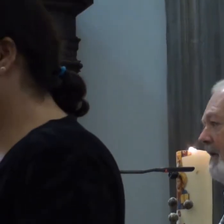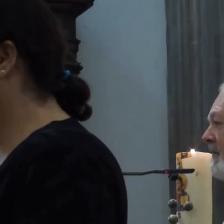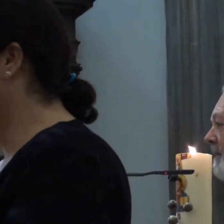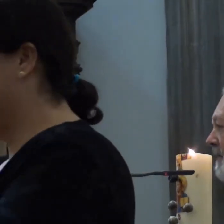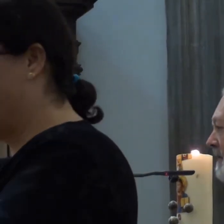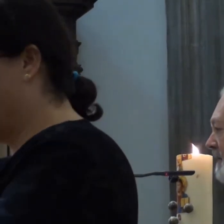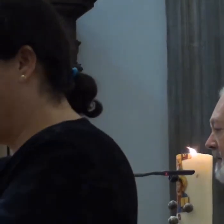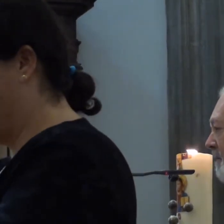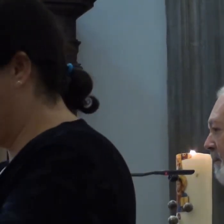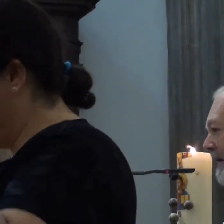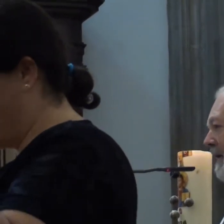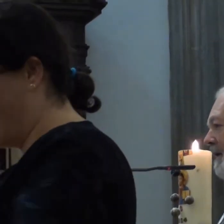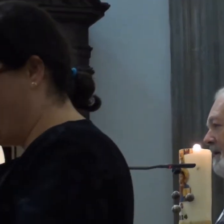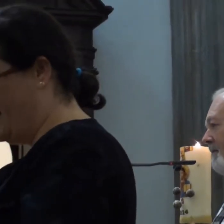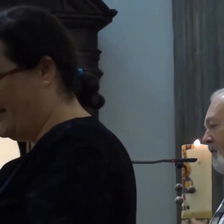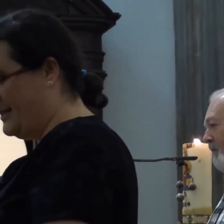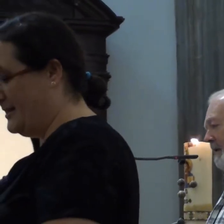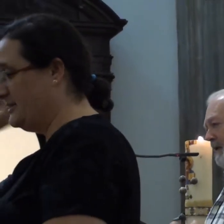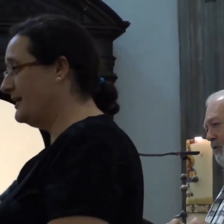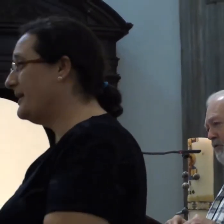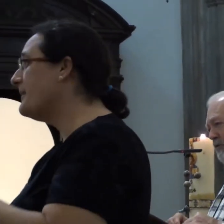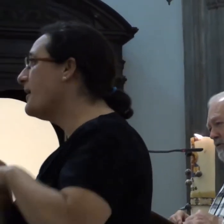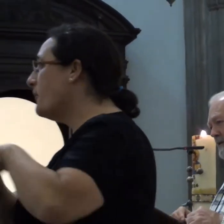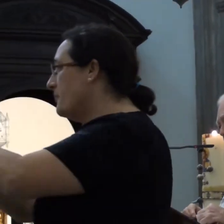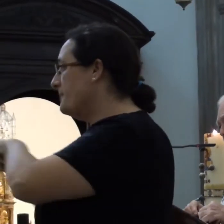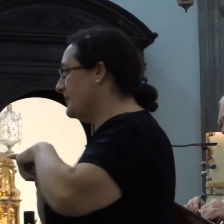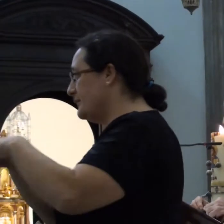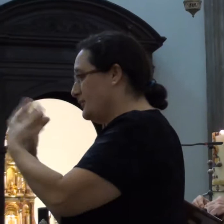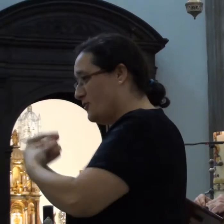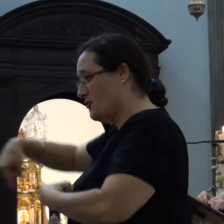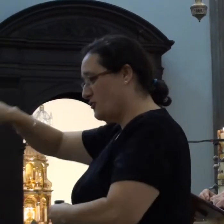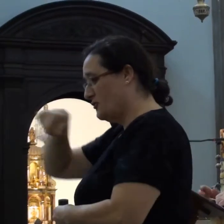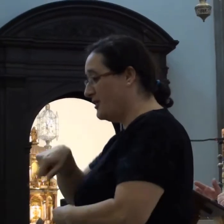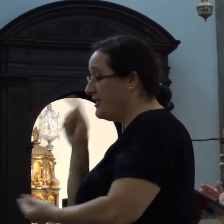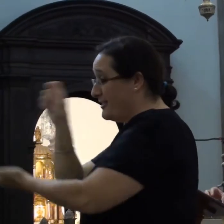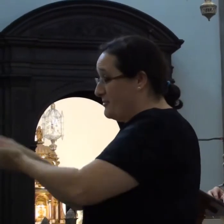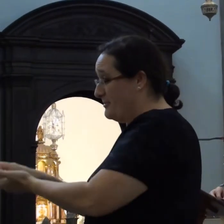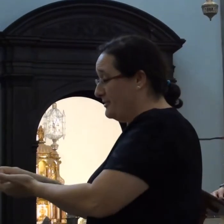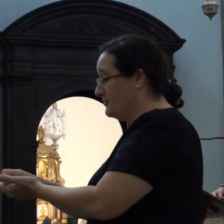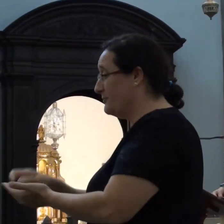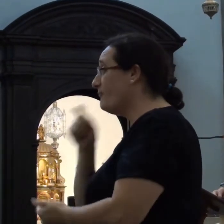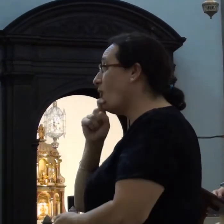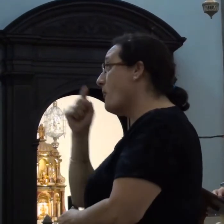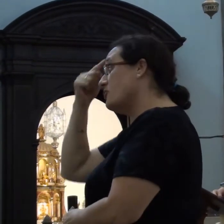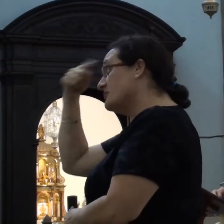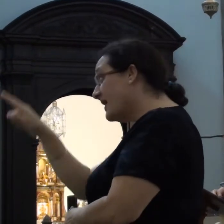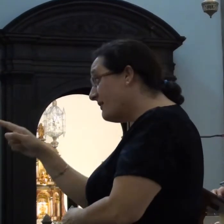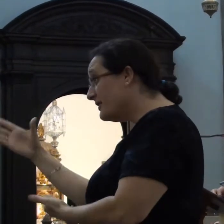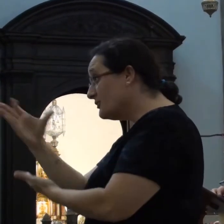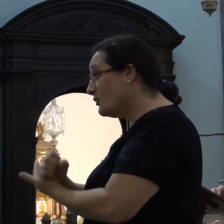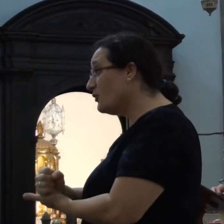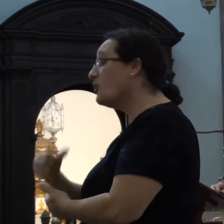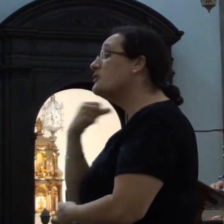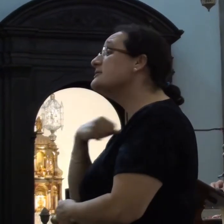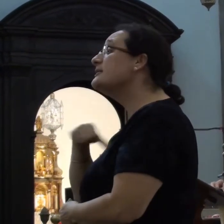disponibilidad para compartir con nosotros este momento y como sabemos todos él es